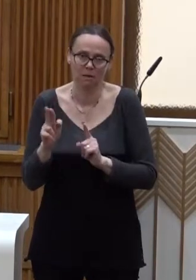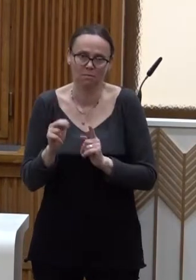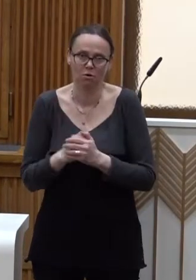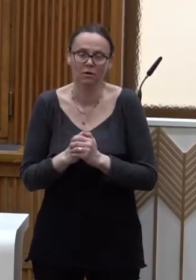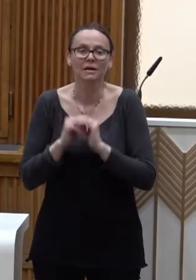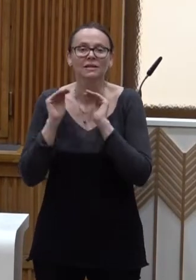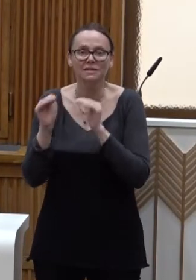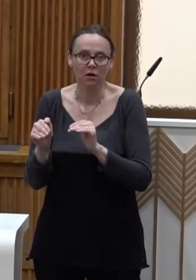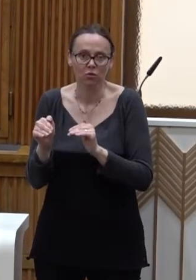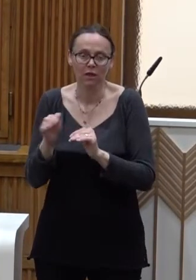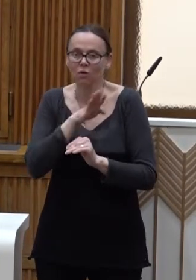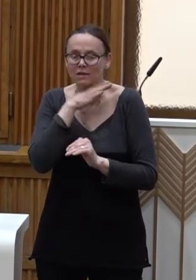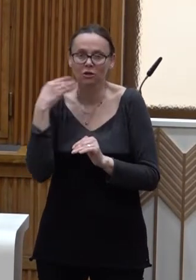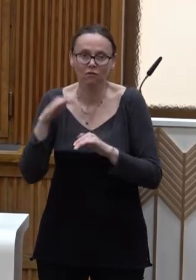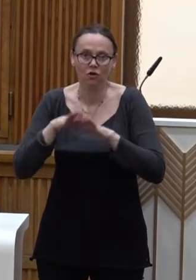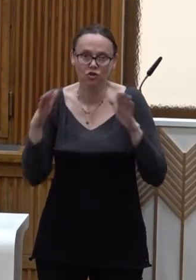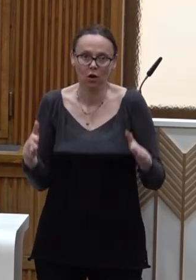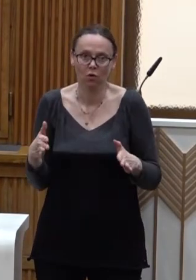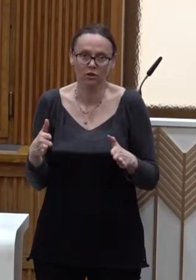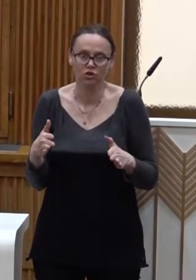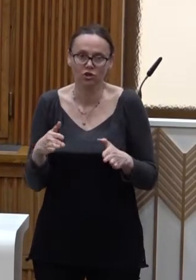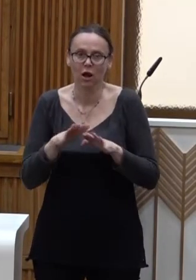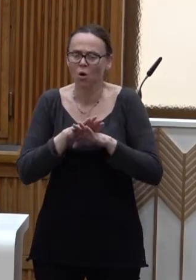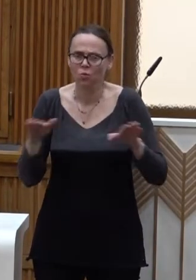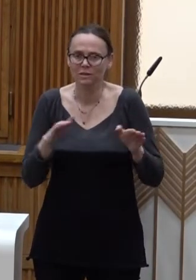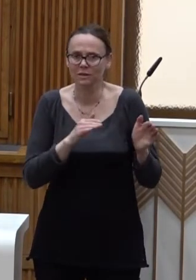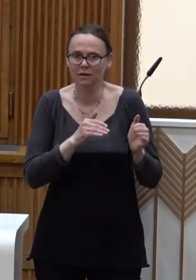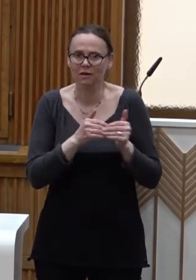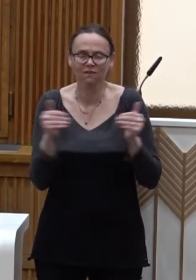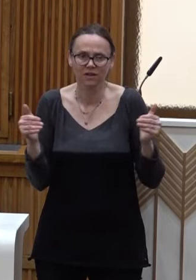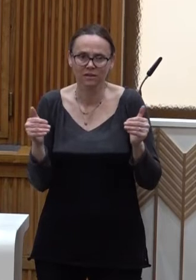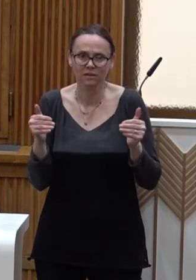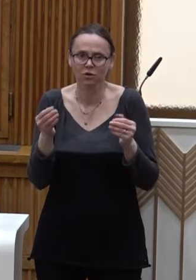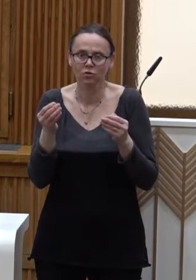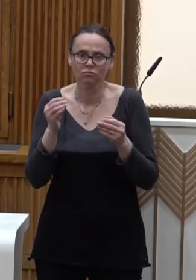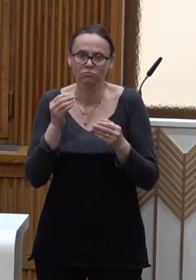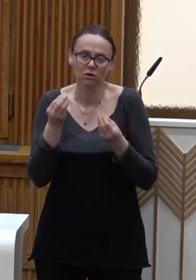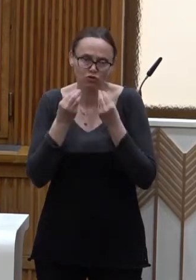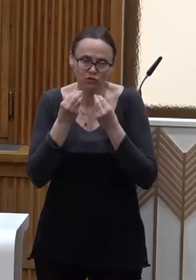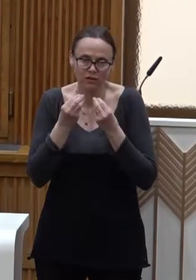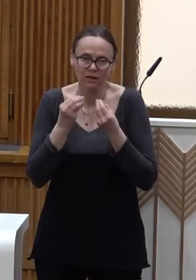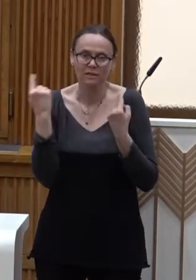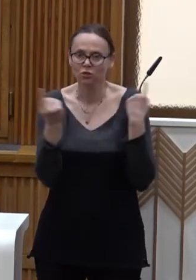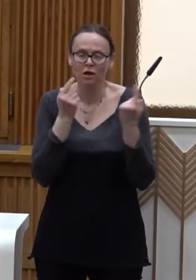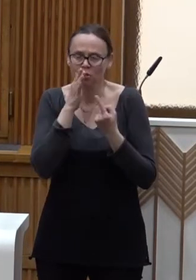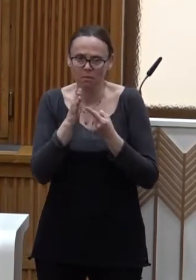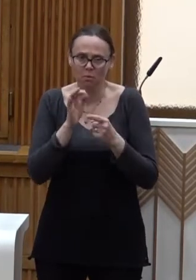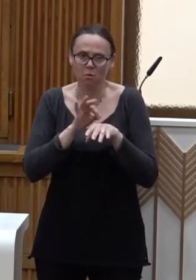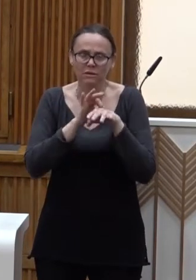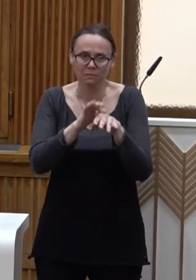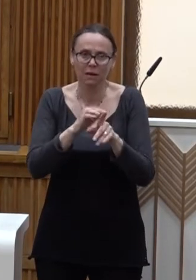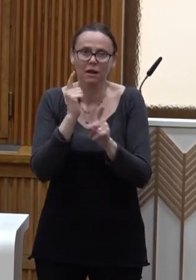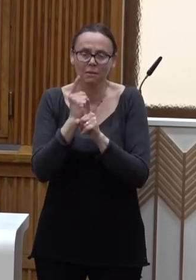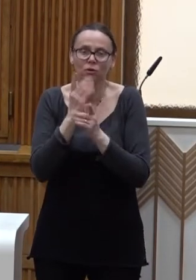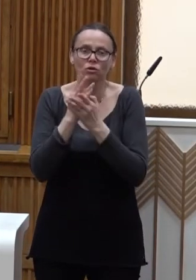torej zagotavlja se dovoljšna količina v bistvu vseh vrst živil. Situacijo bomo pa seveda nadalje budno spremljali in